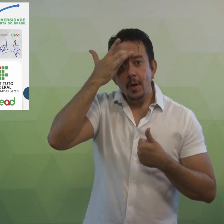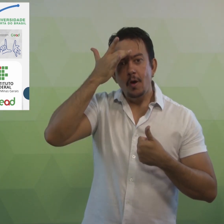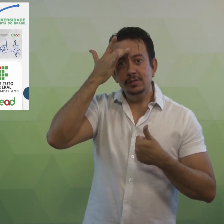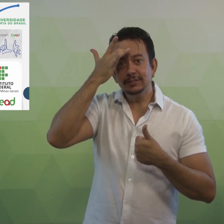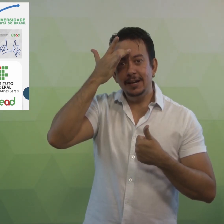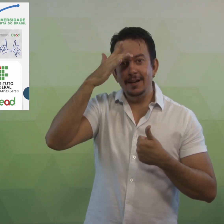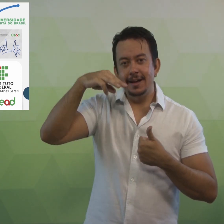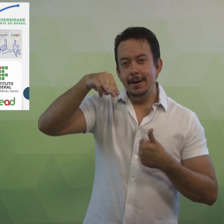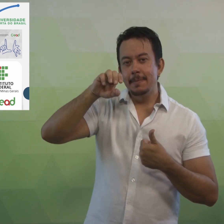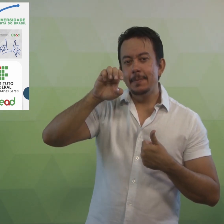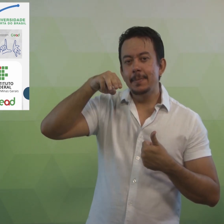de conhecimento.